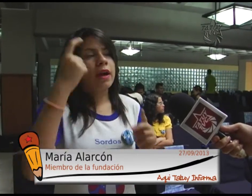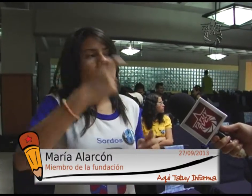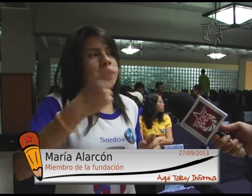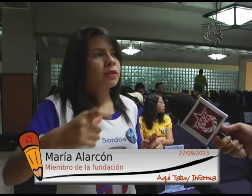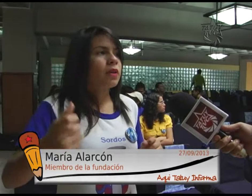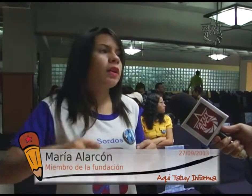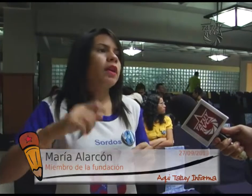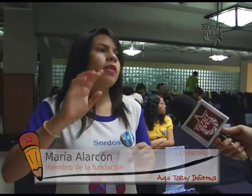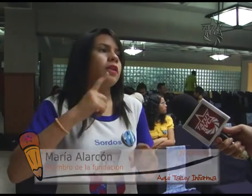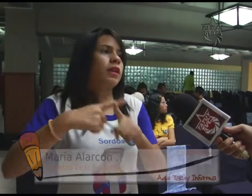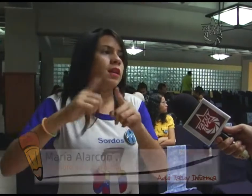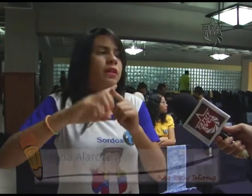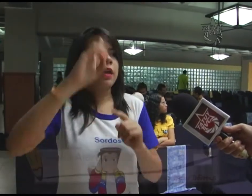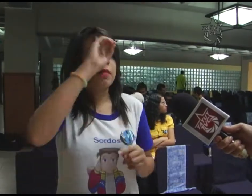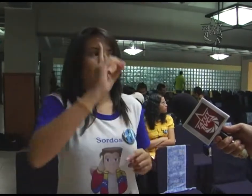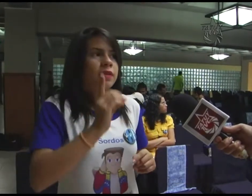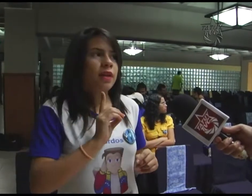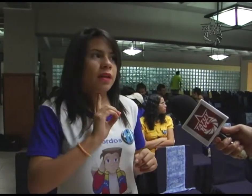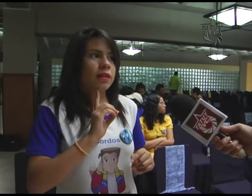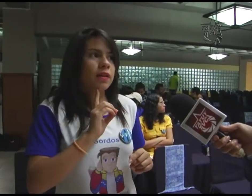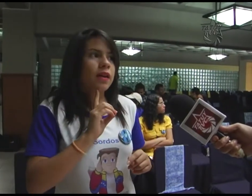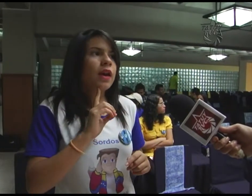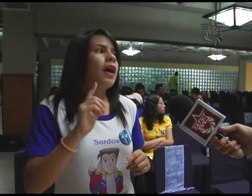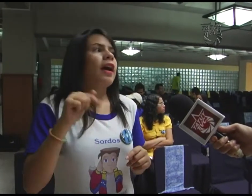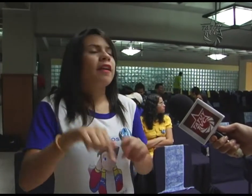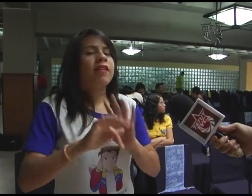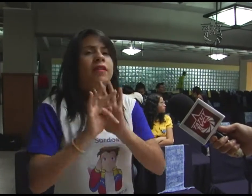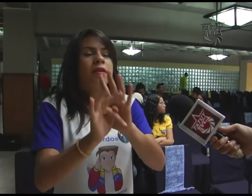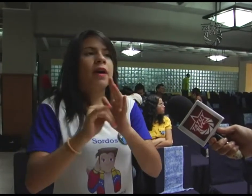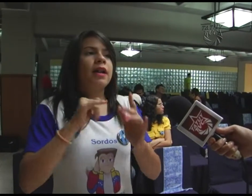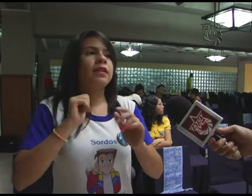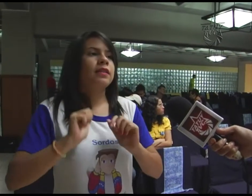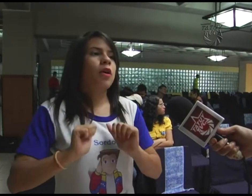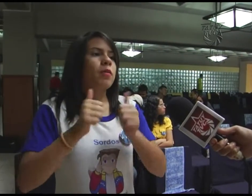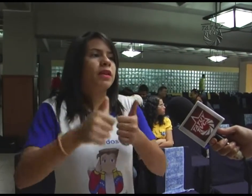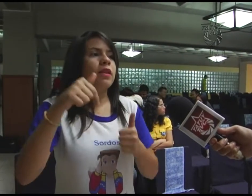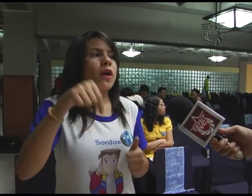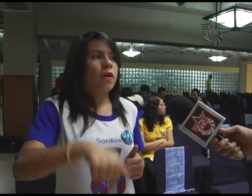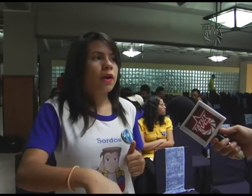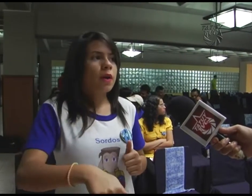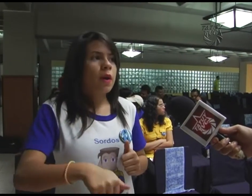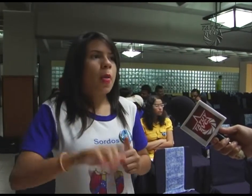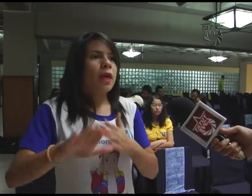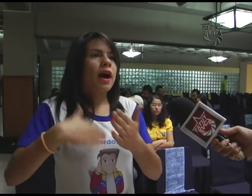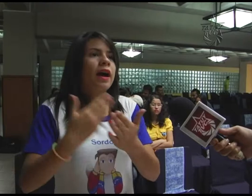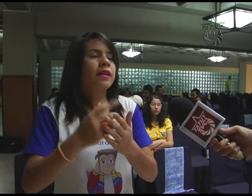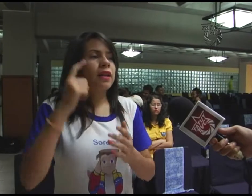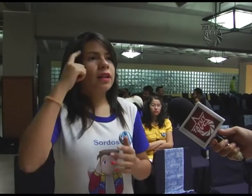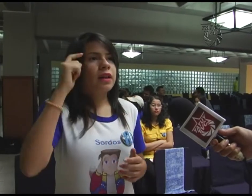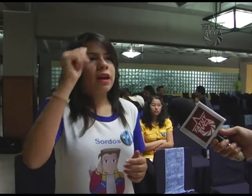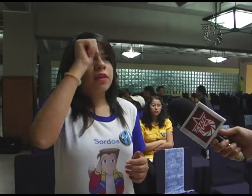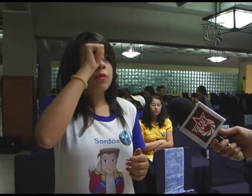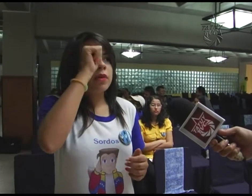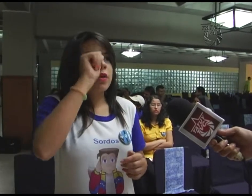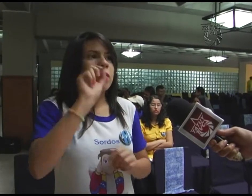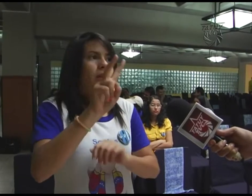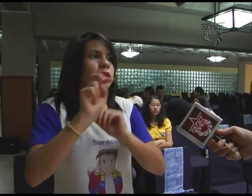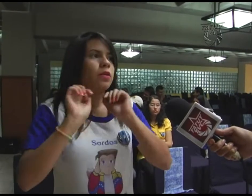aquellas personas con distintas discapacidades. El festival comienza hoy hasta el día domingo